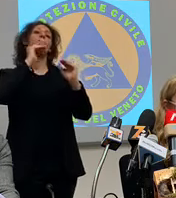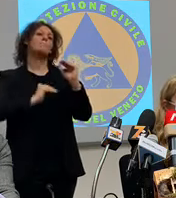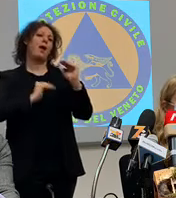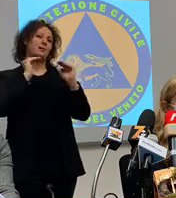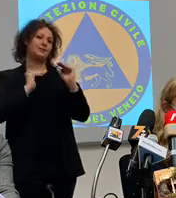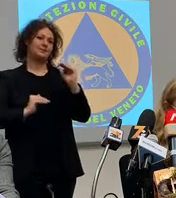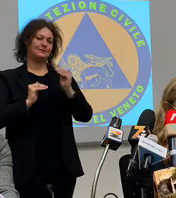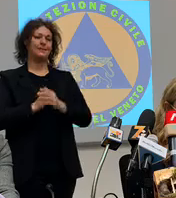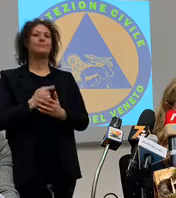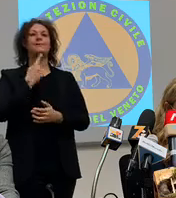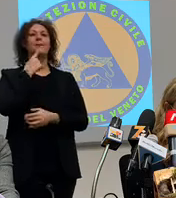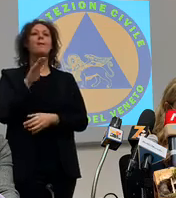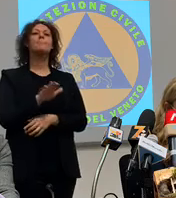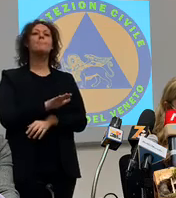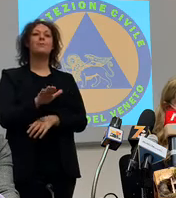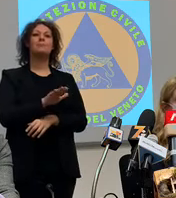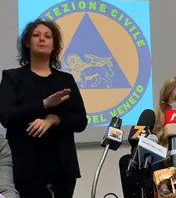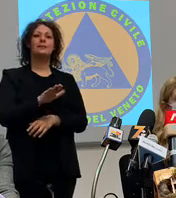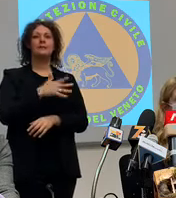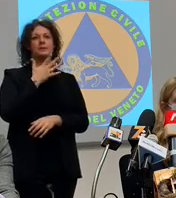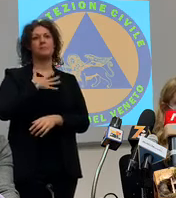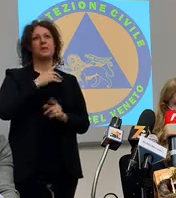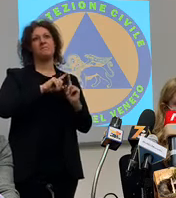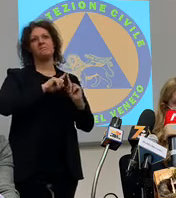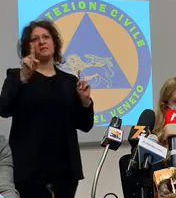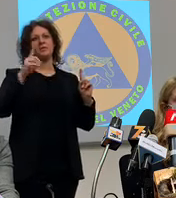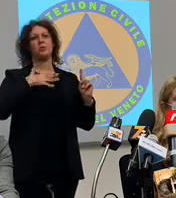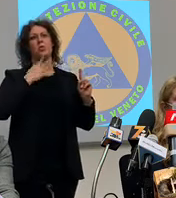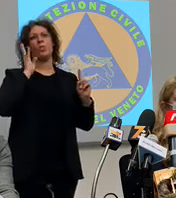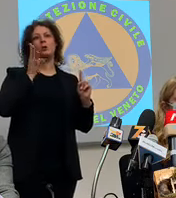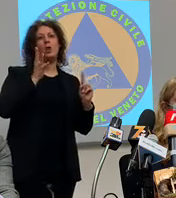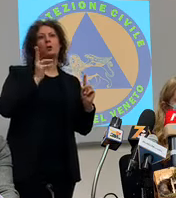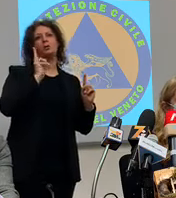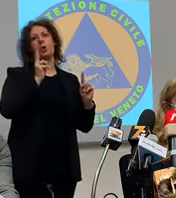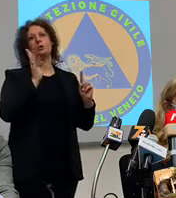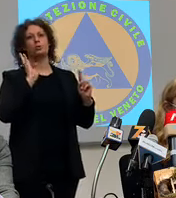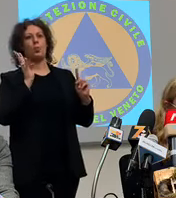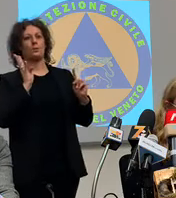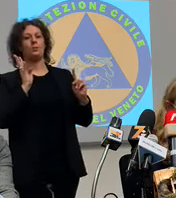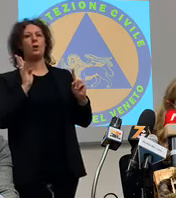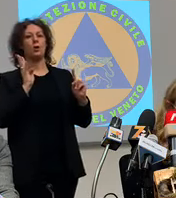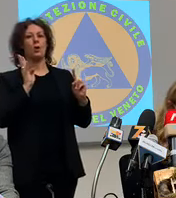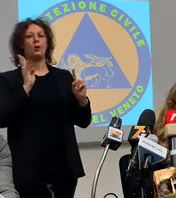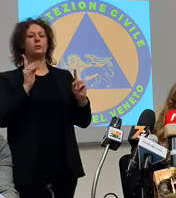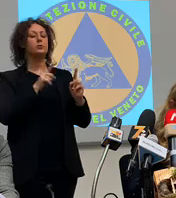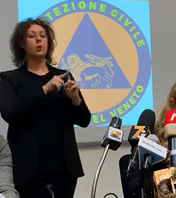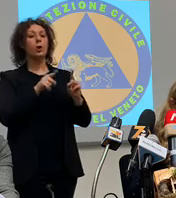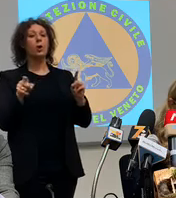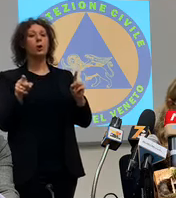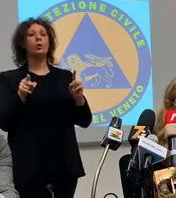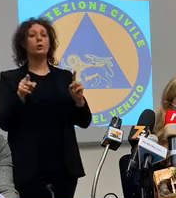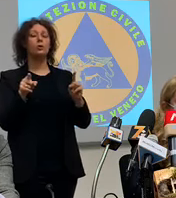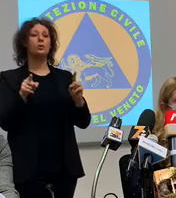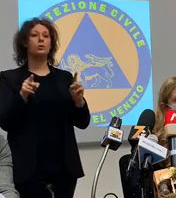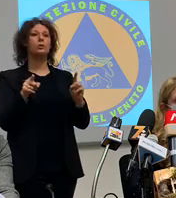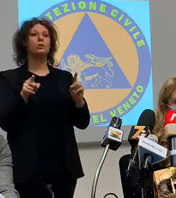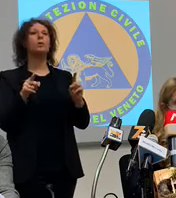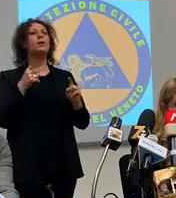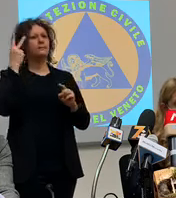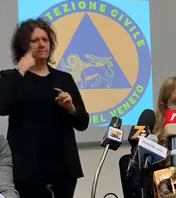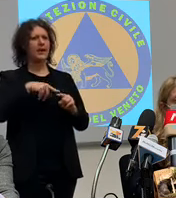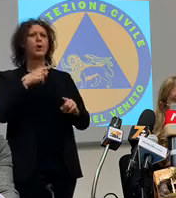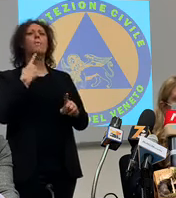bambini proprio Insomma fino ai 14 anni fino ai 12 anni non non non presentano pur essendo